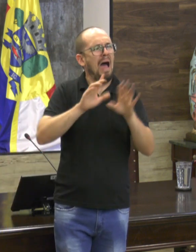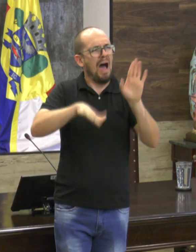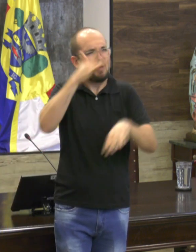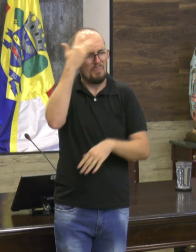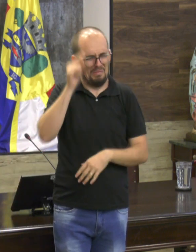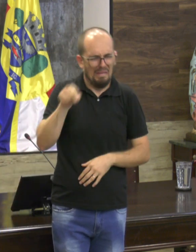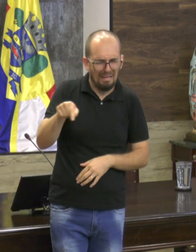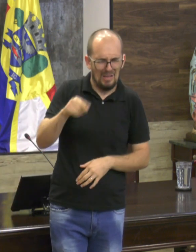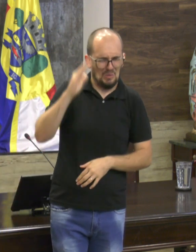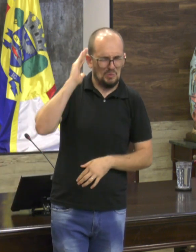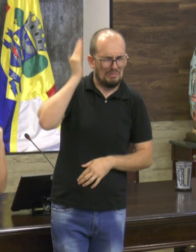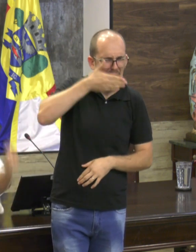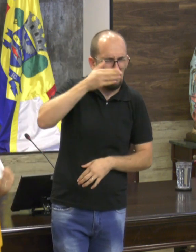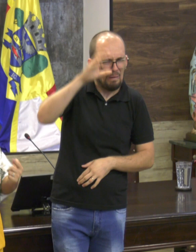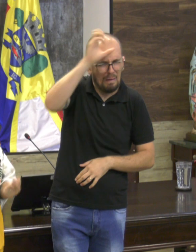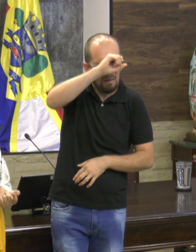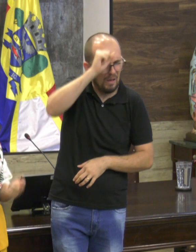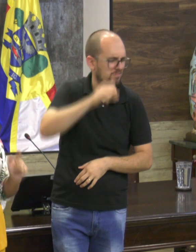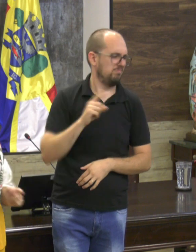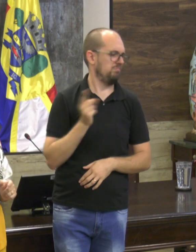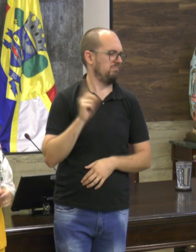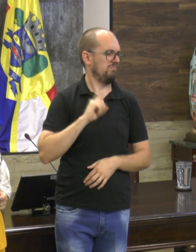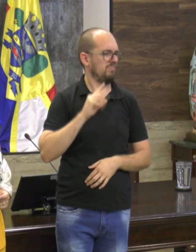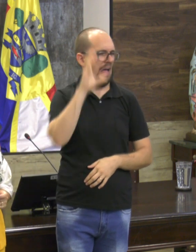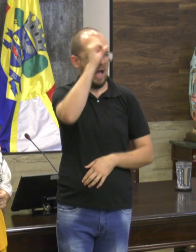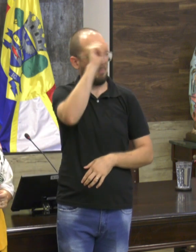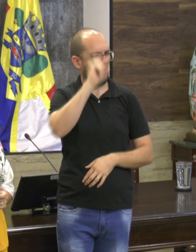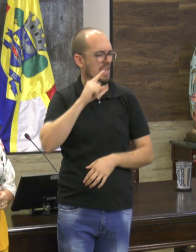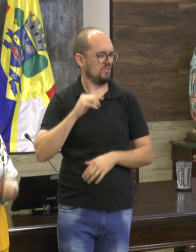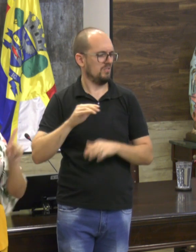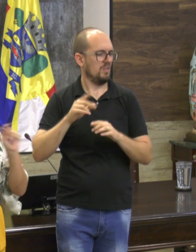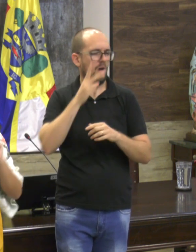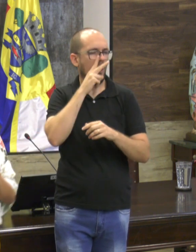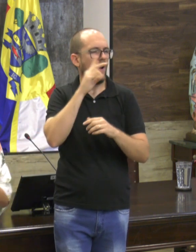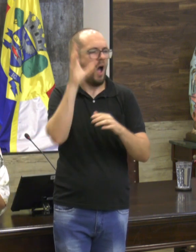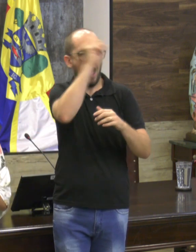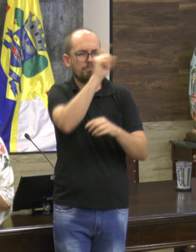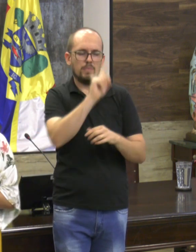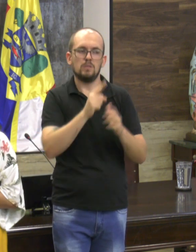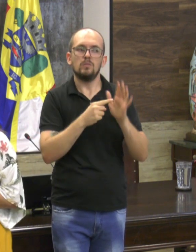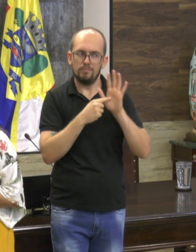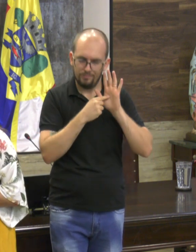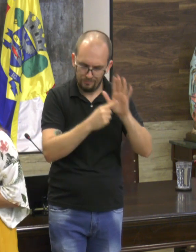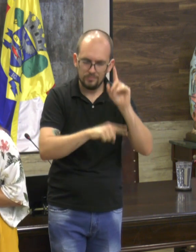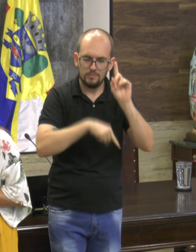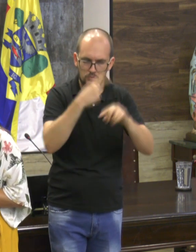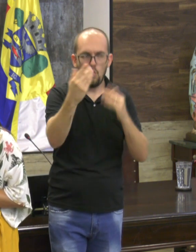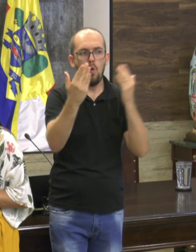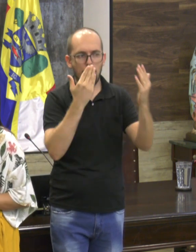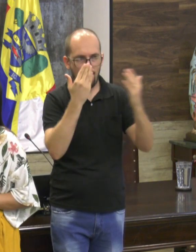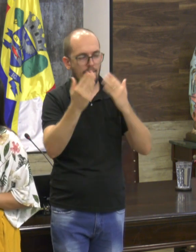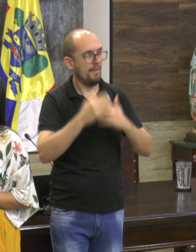acreditavam que era possível e que o Gustavo mostrou que era possível ele aprender. Vocês vão ver, tá?